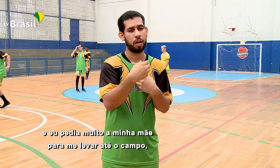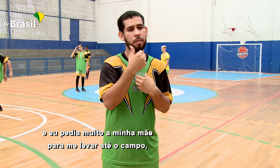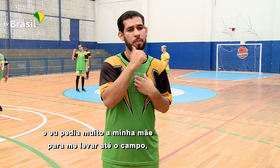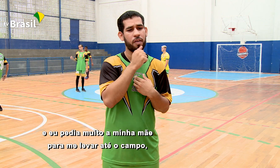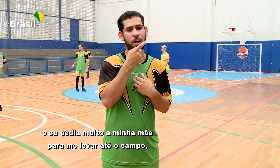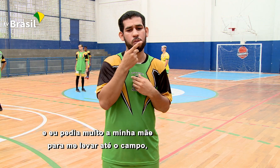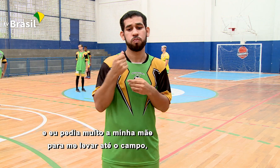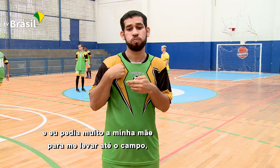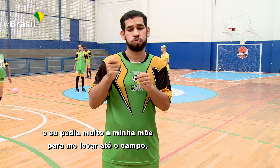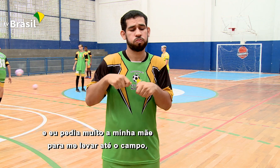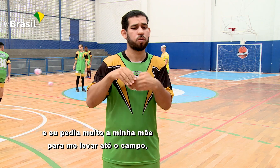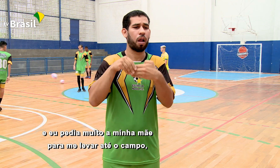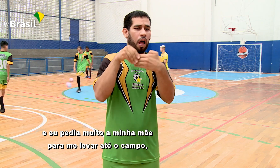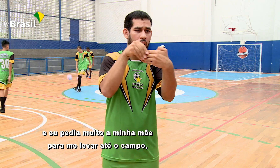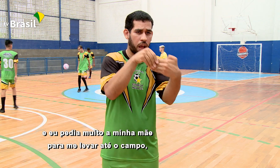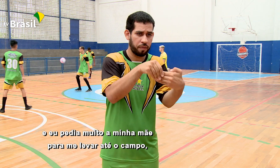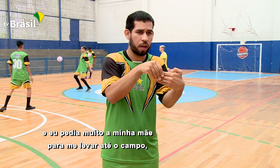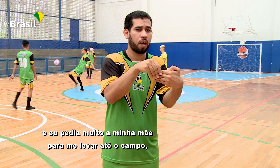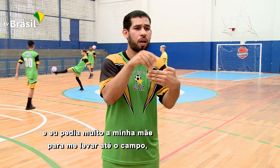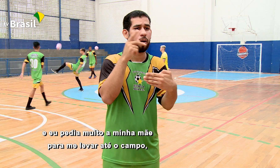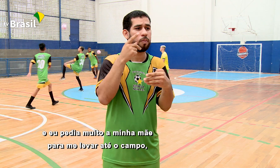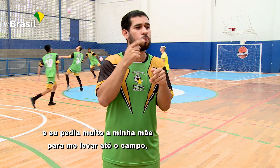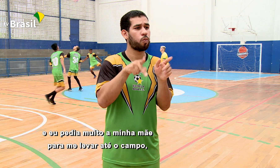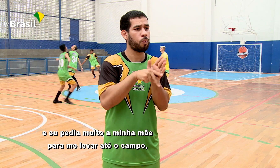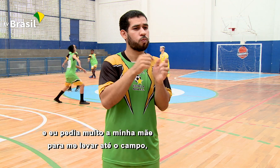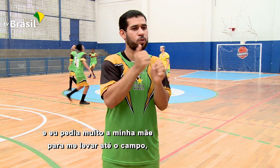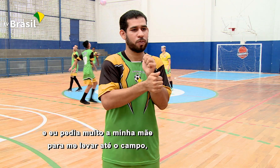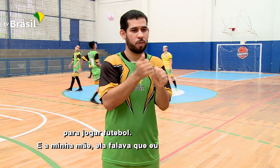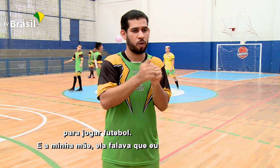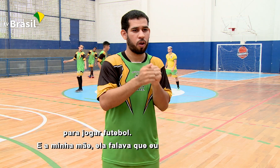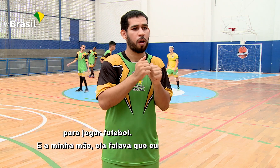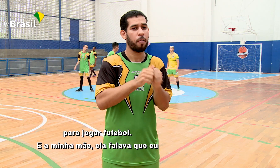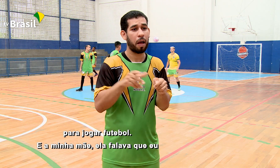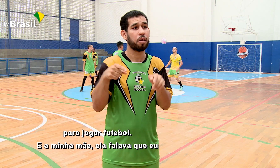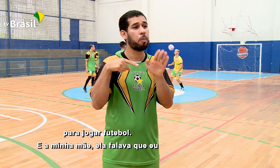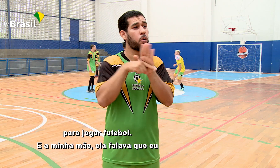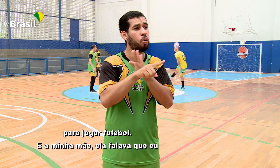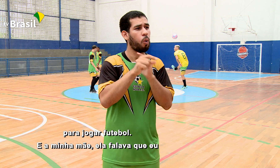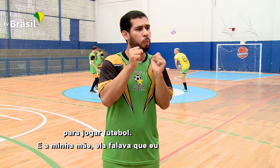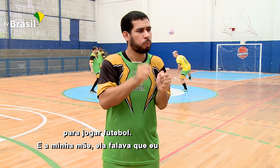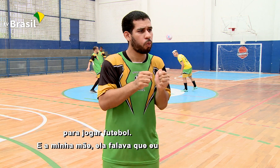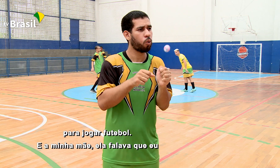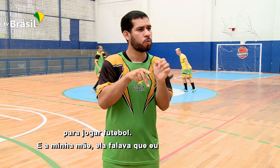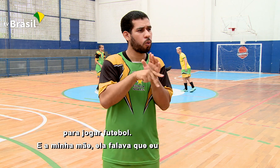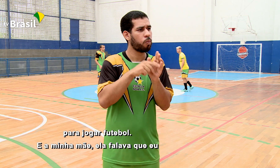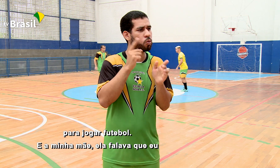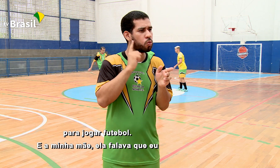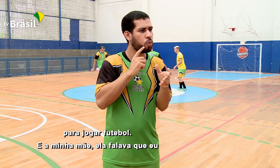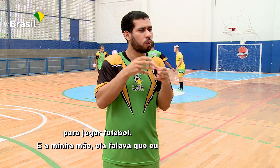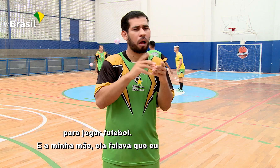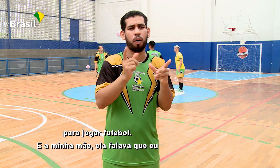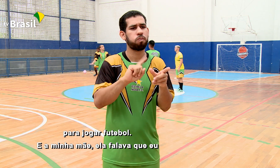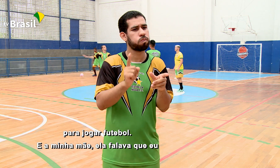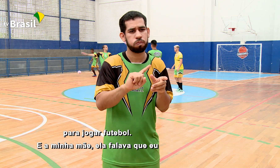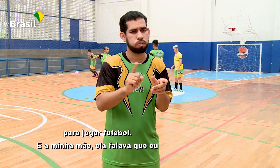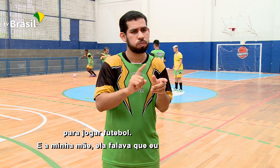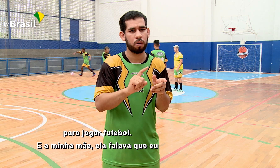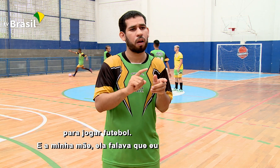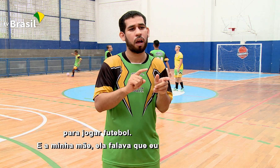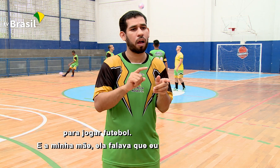minha mãe para me levar até o campo para jogar futebol. E a minha mãe, ela falava